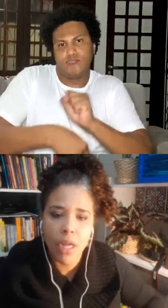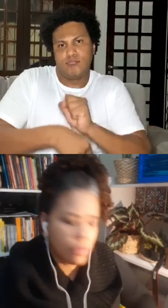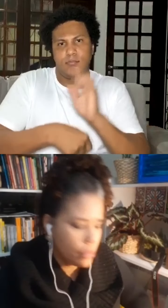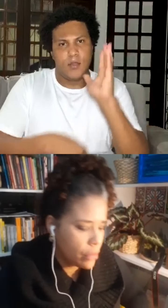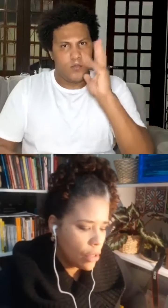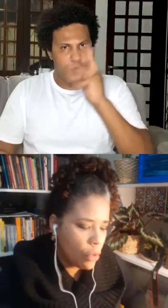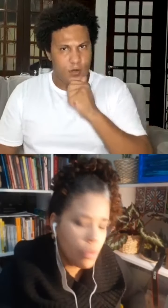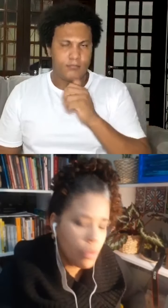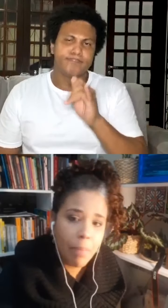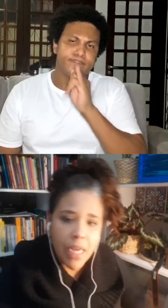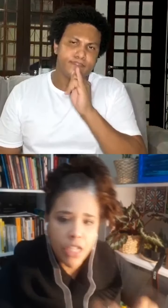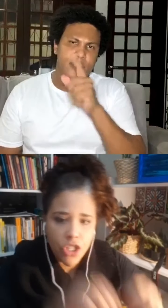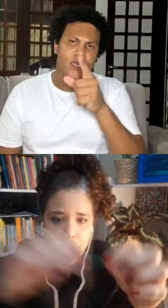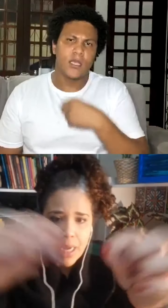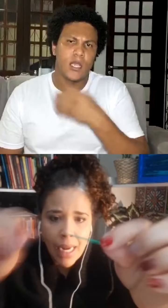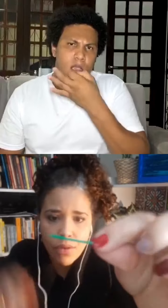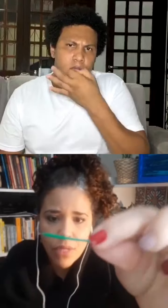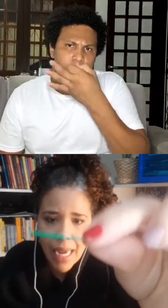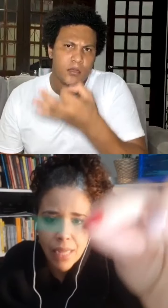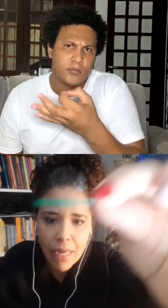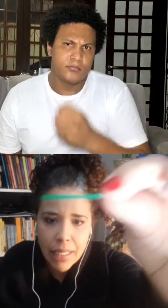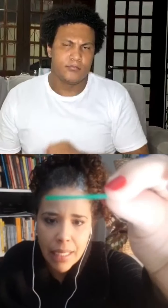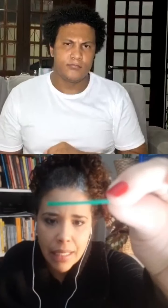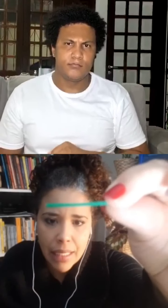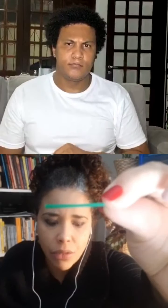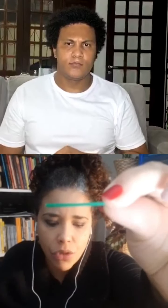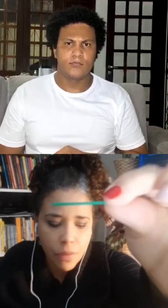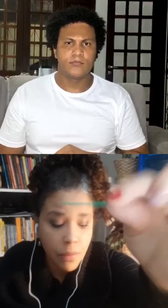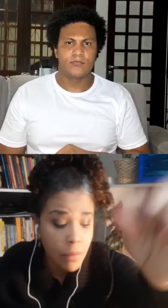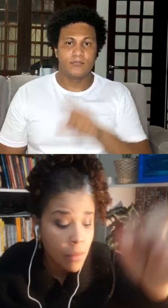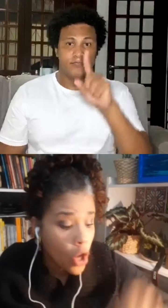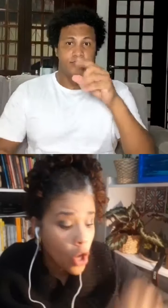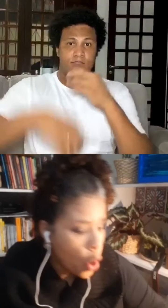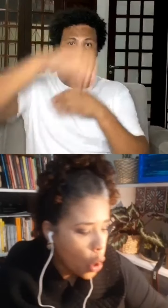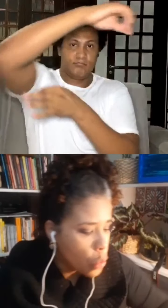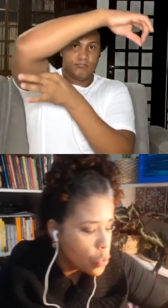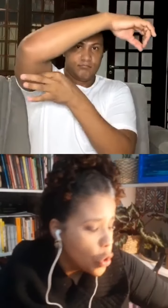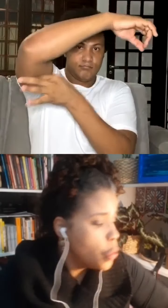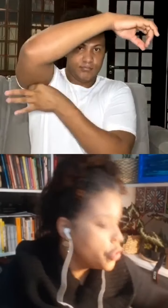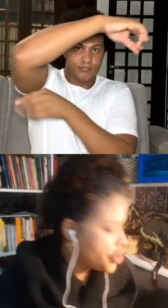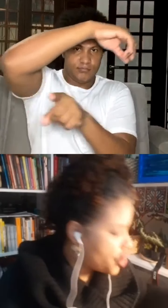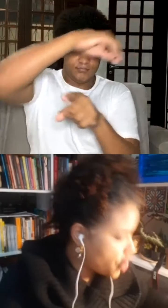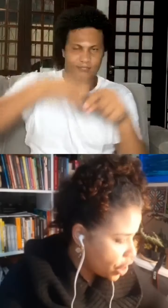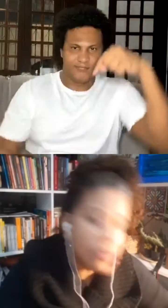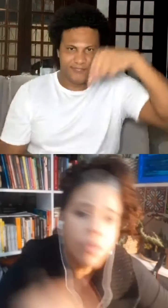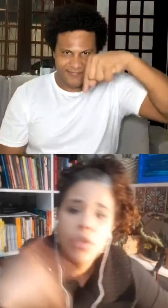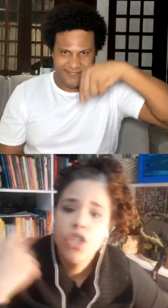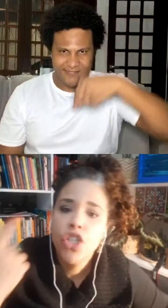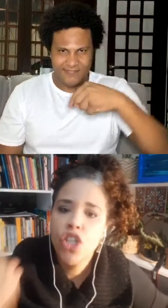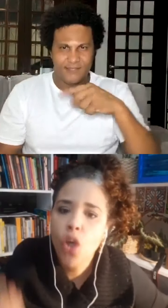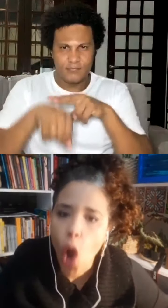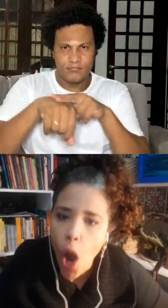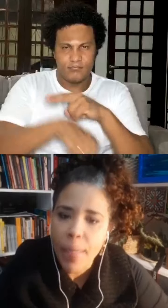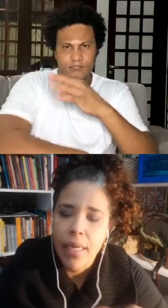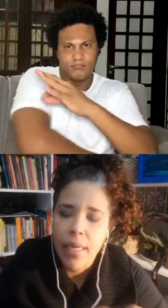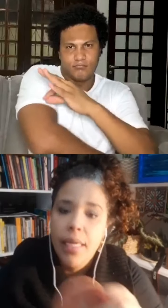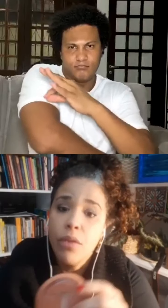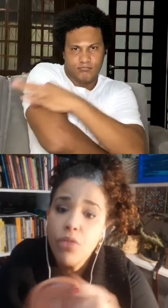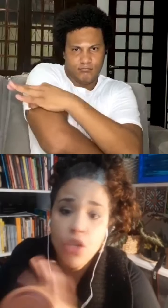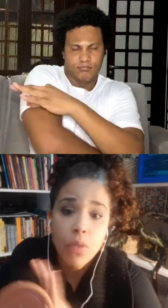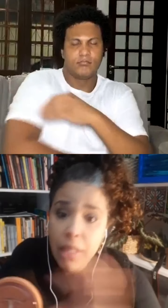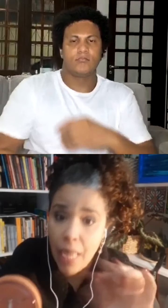sugestão. O implante, ele consegue durar 6 anos. Ou o DIU de cobre, que